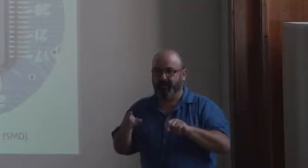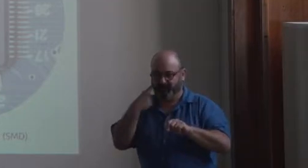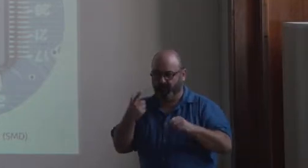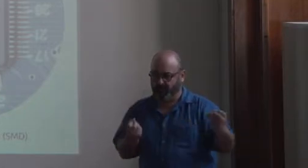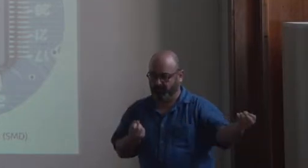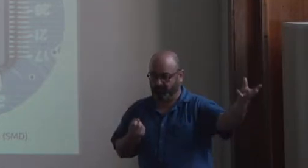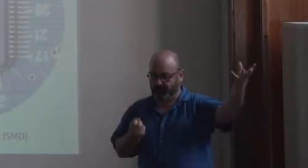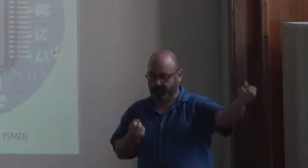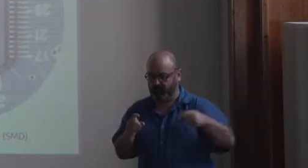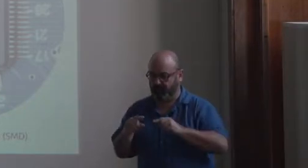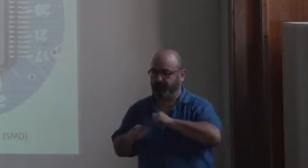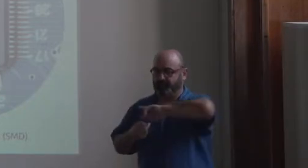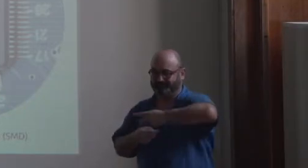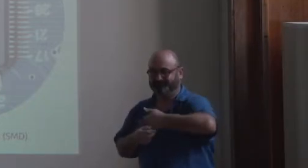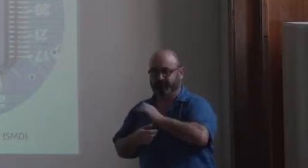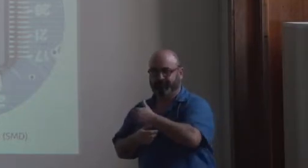luminosité